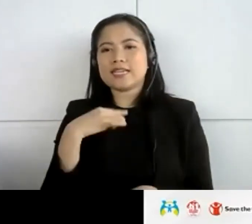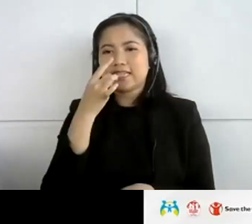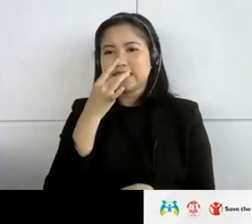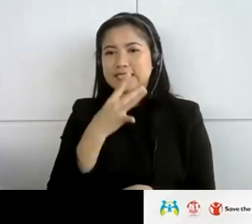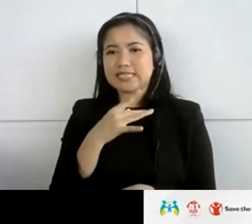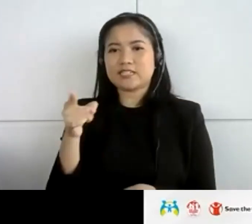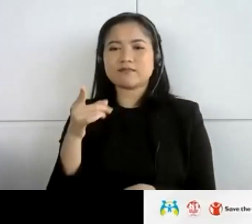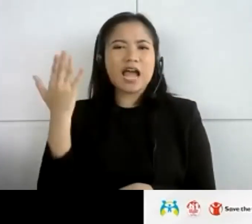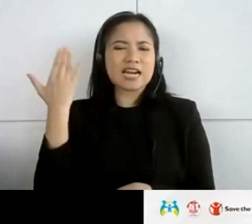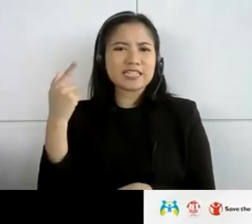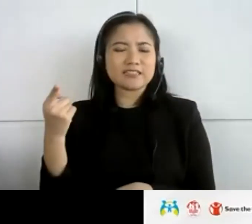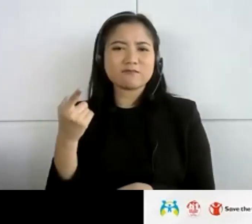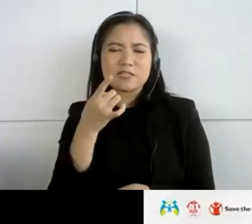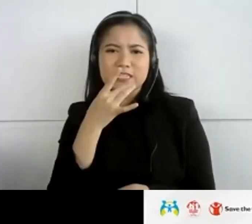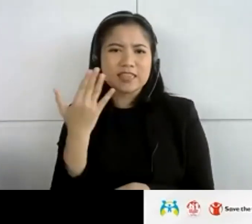besar apa ya Mas tadi dari